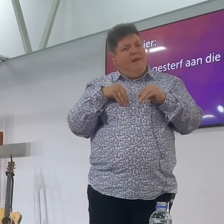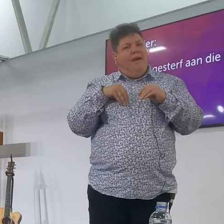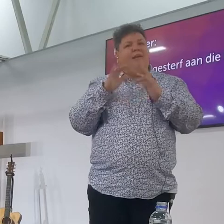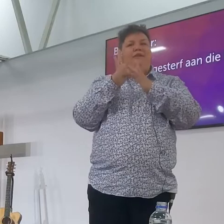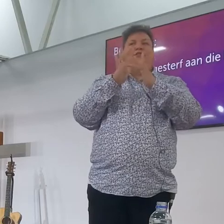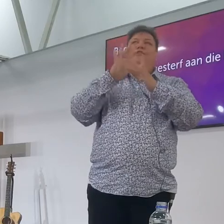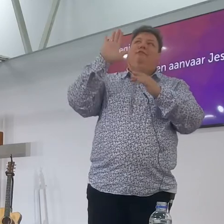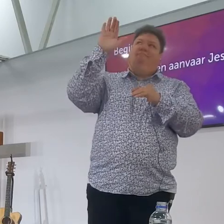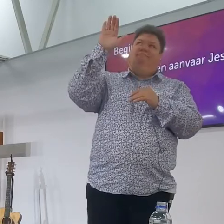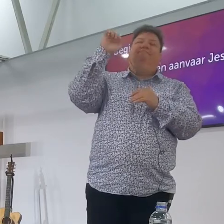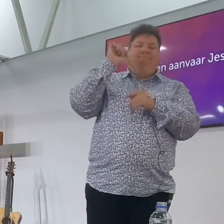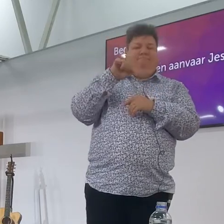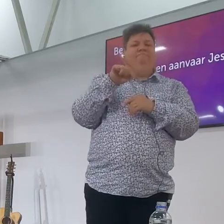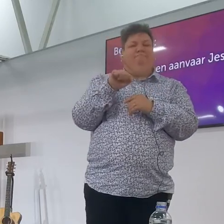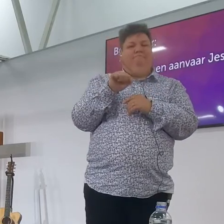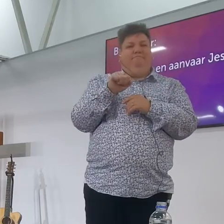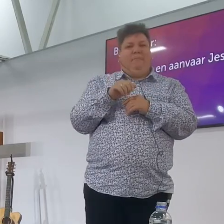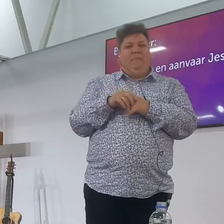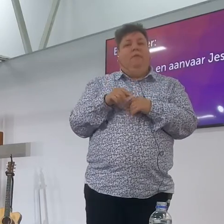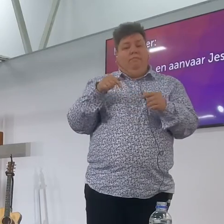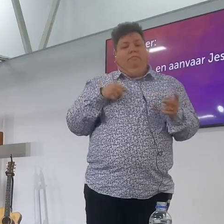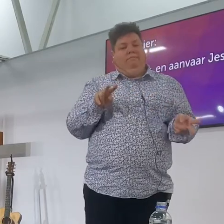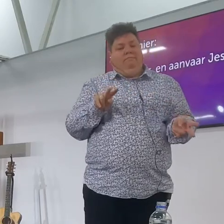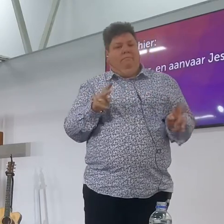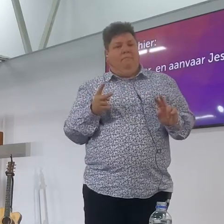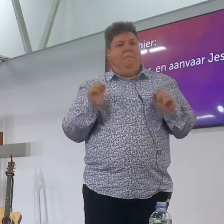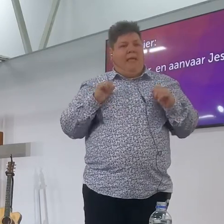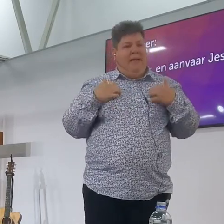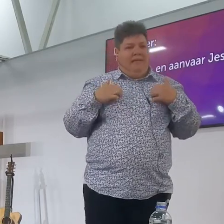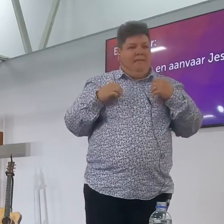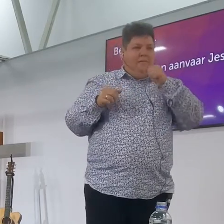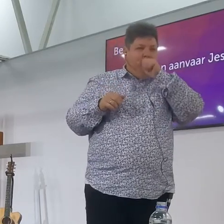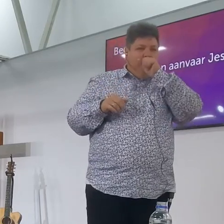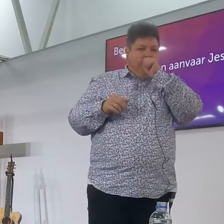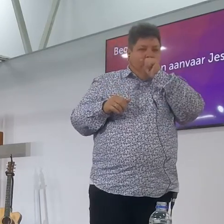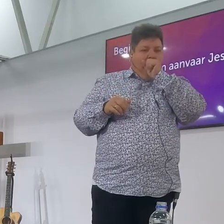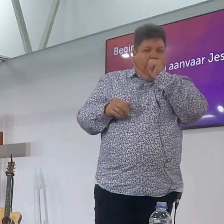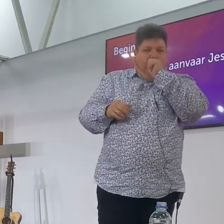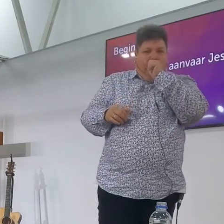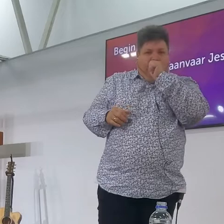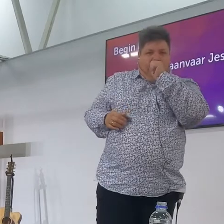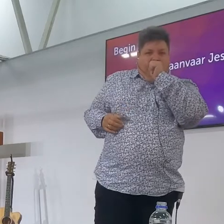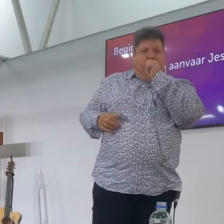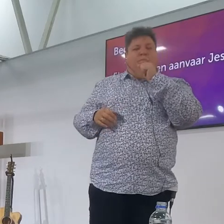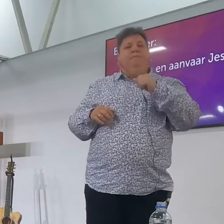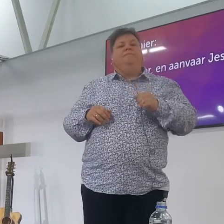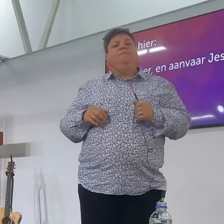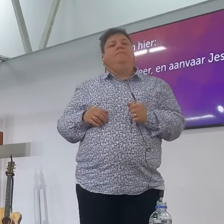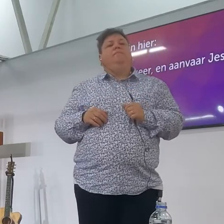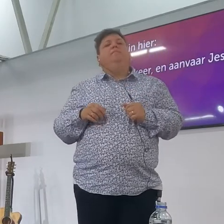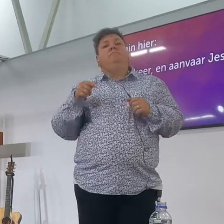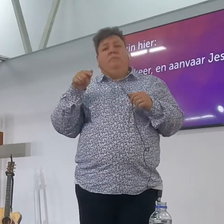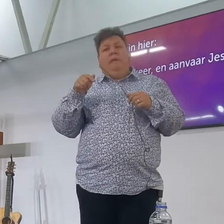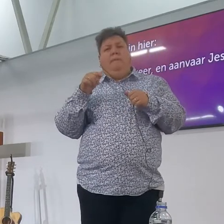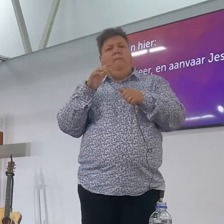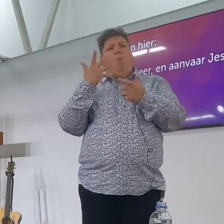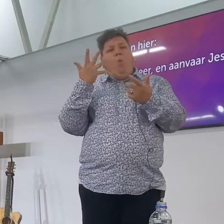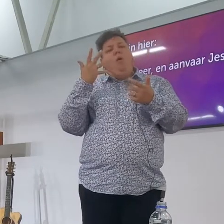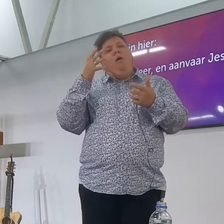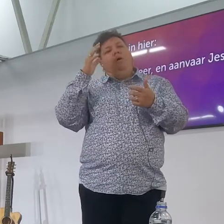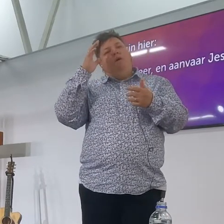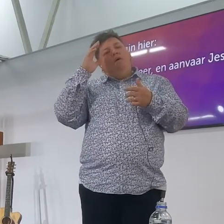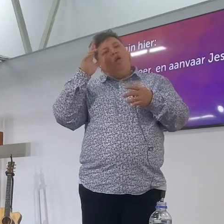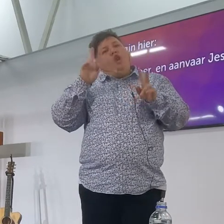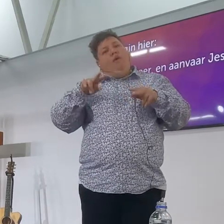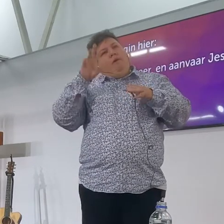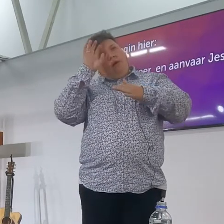dit. En dan natuurlik, bekeer ek my weg en ek aanvaar Jesus en ek begin vir hom leef. Dis hoe wedergeboorte basies werk. Dis 'n